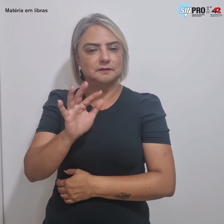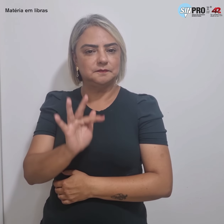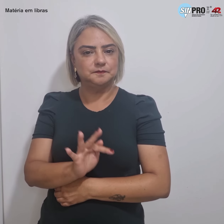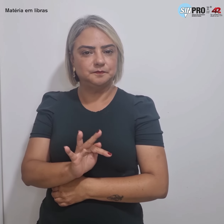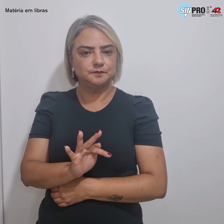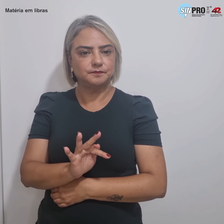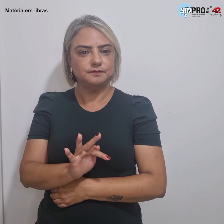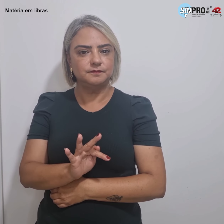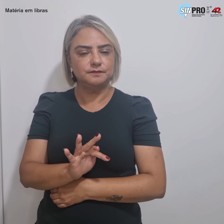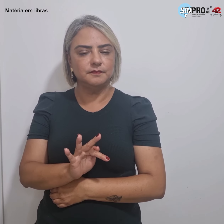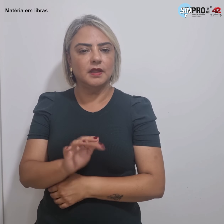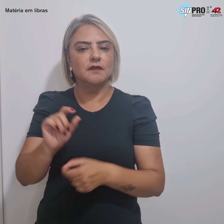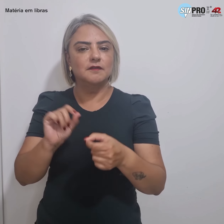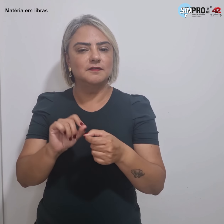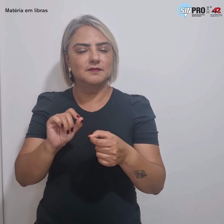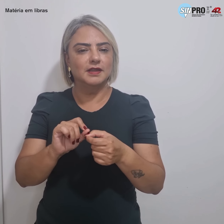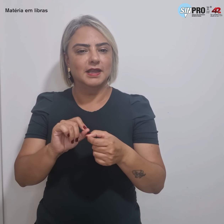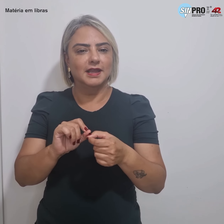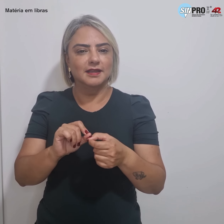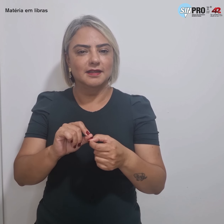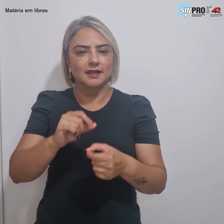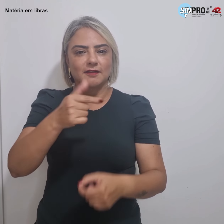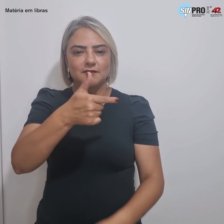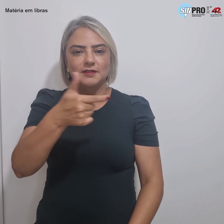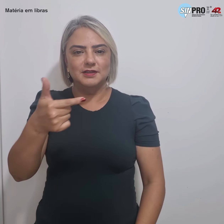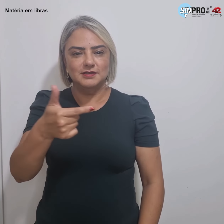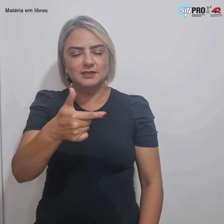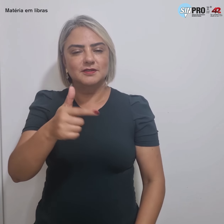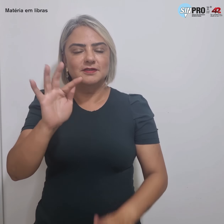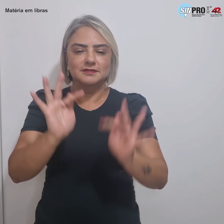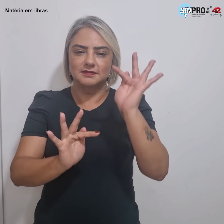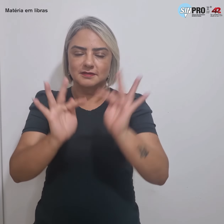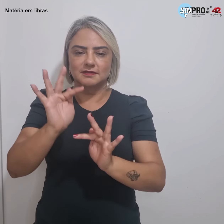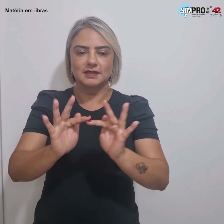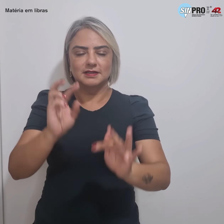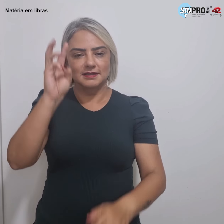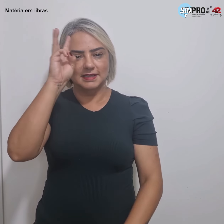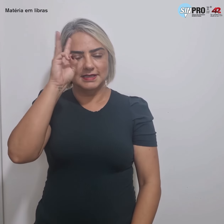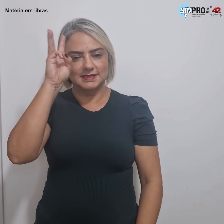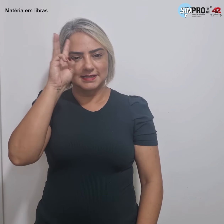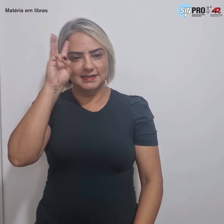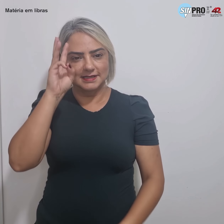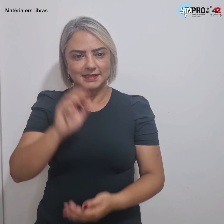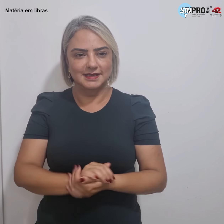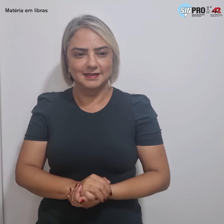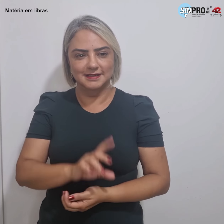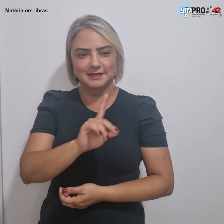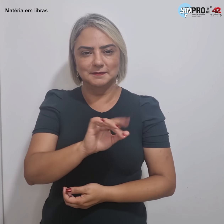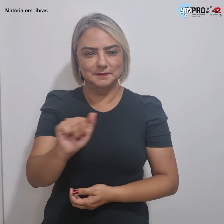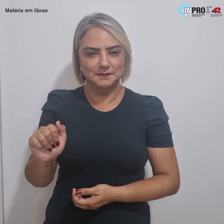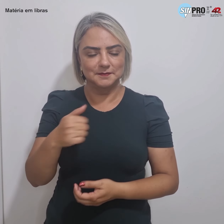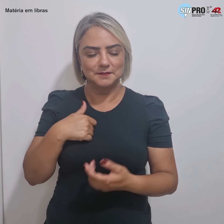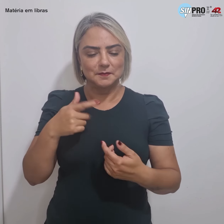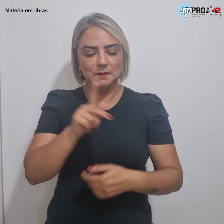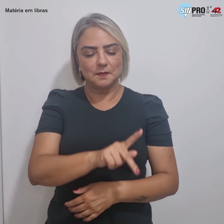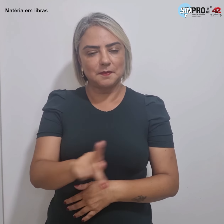será realizada no dia 22 de fevereiro, terça-feira. Neste dia, professores e